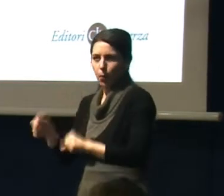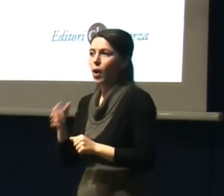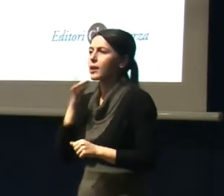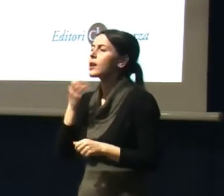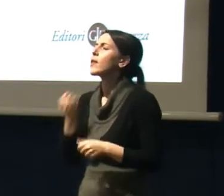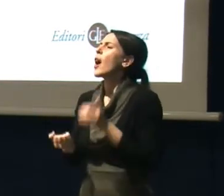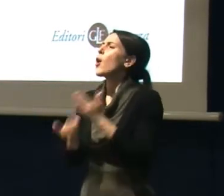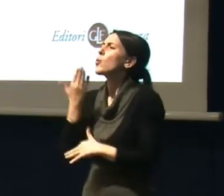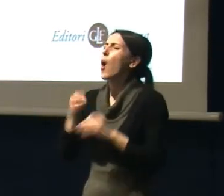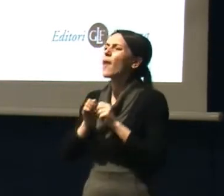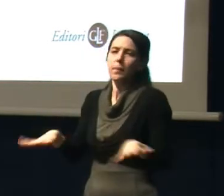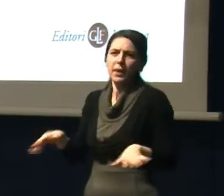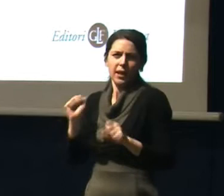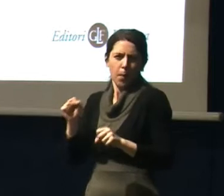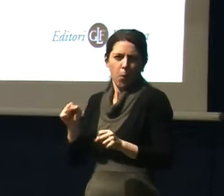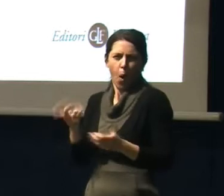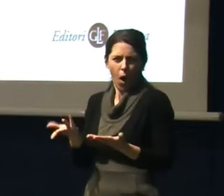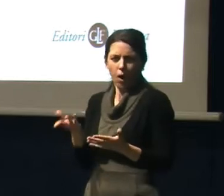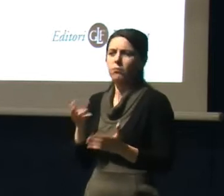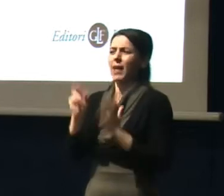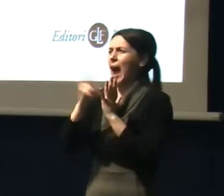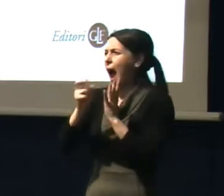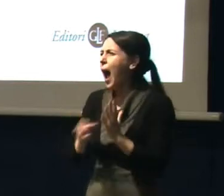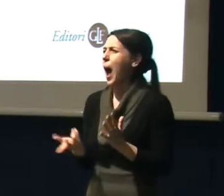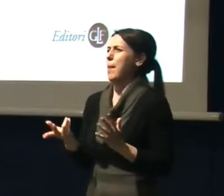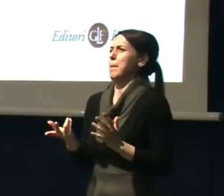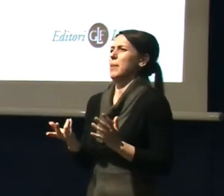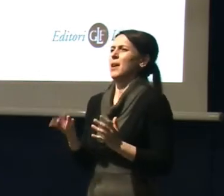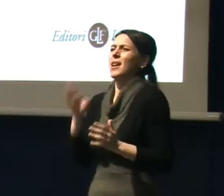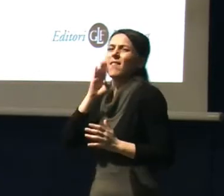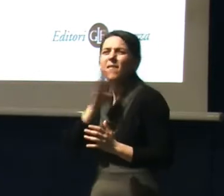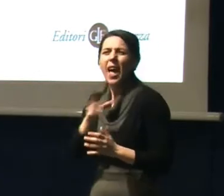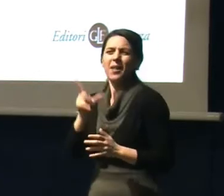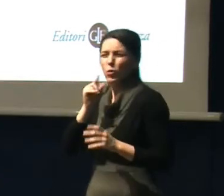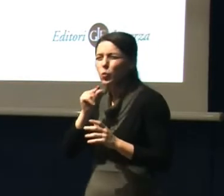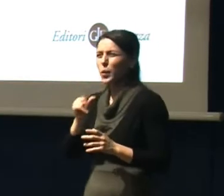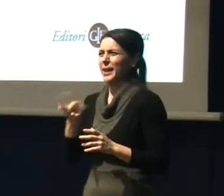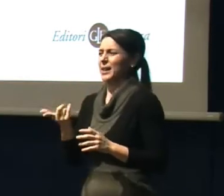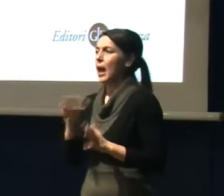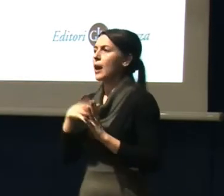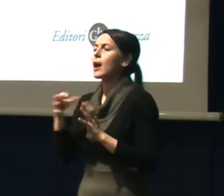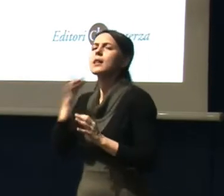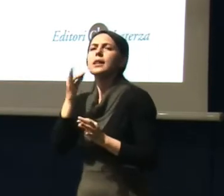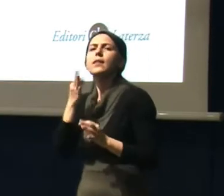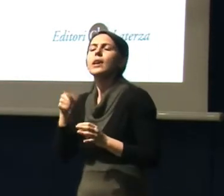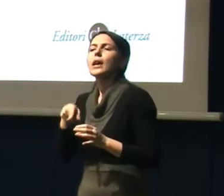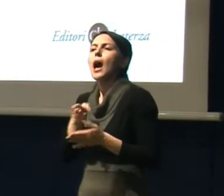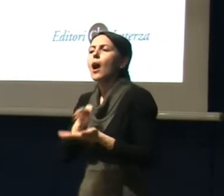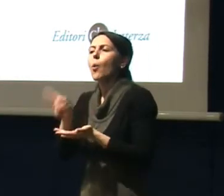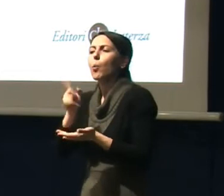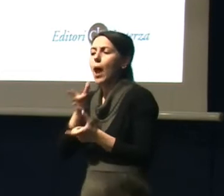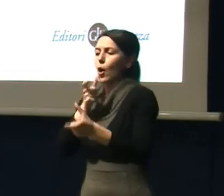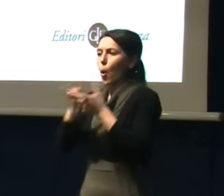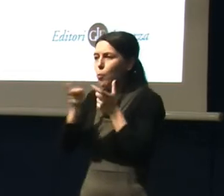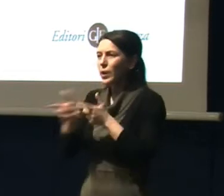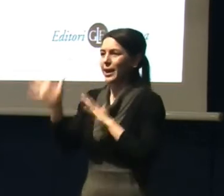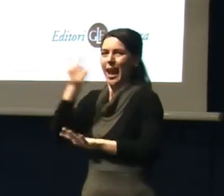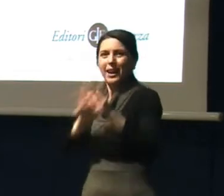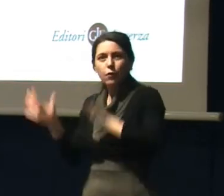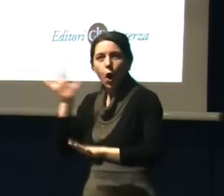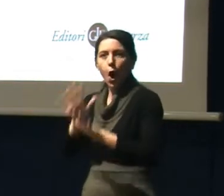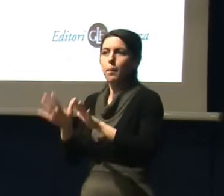tutti i social tutte le app che permettono di comunicare e di informare quindi di fare anche da da